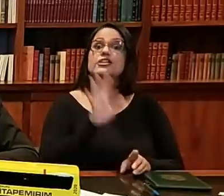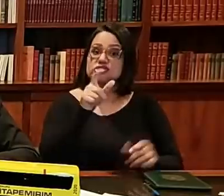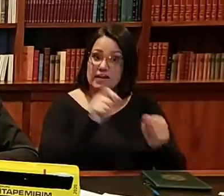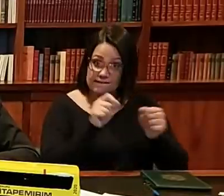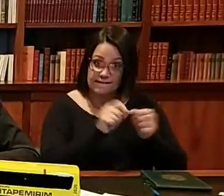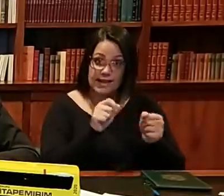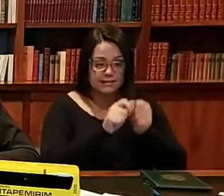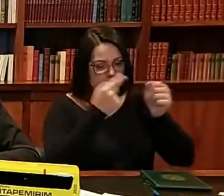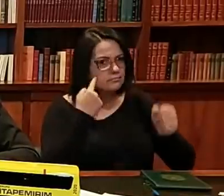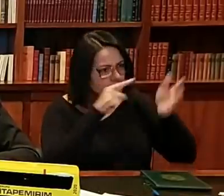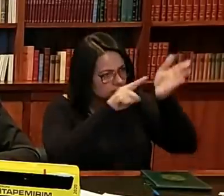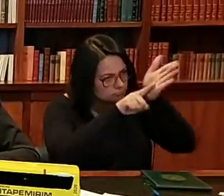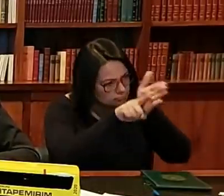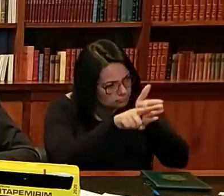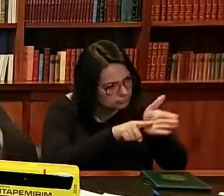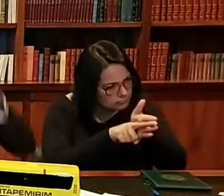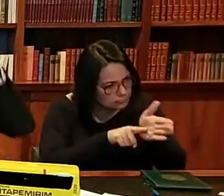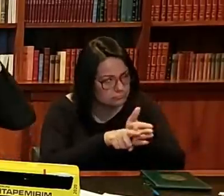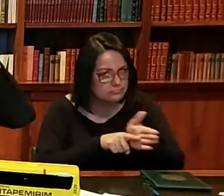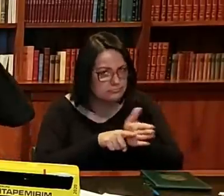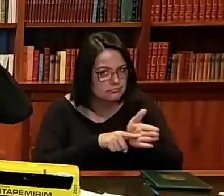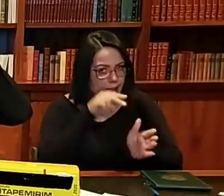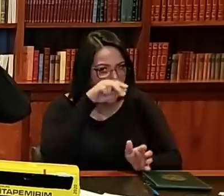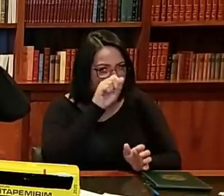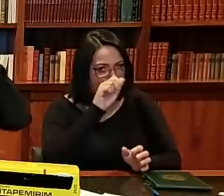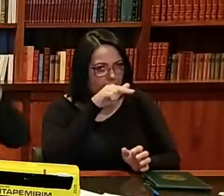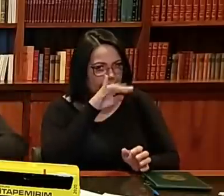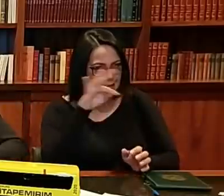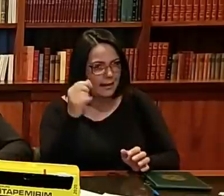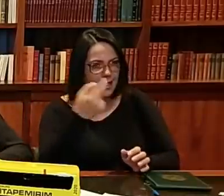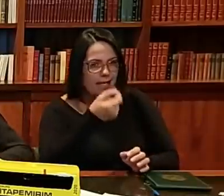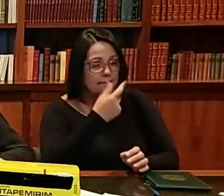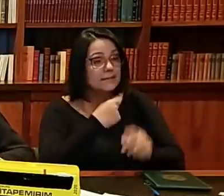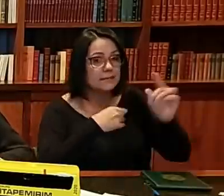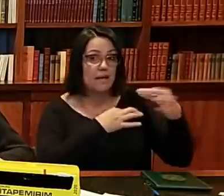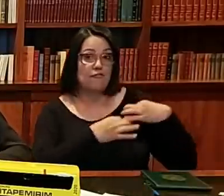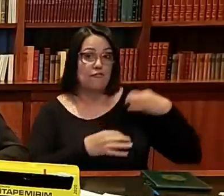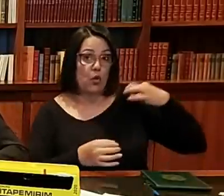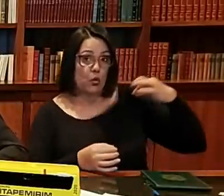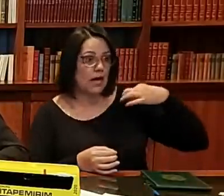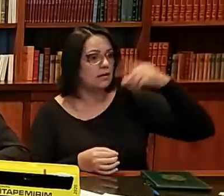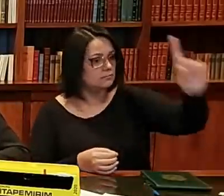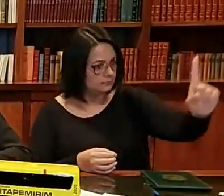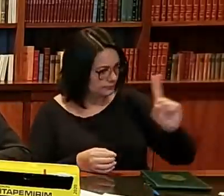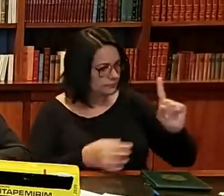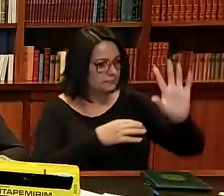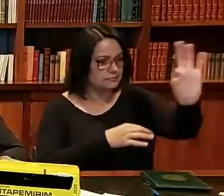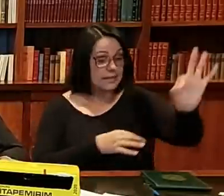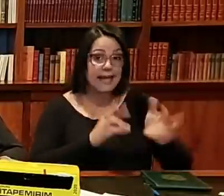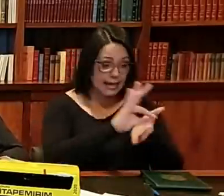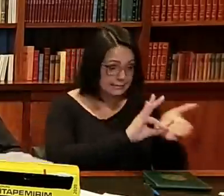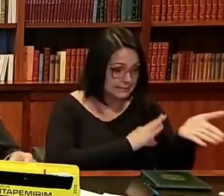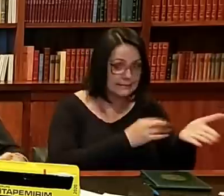com voluntários para nitazoxanida. E toda vez que você tem voluntários para fazer, eles têm que assinar um documento, ou seja, o negócio